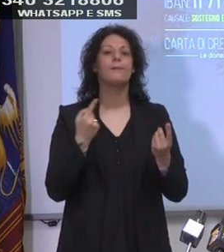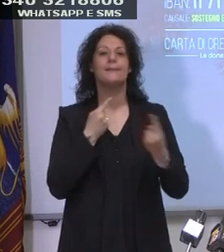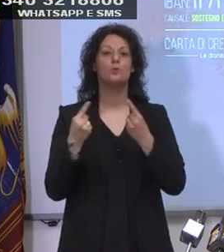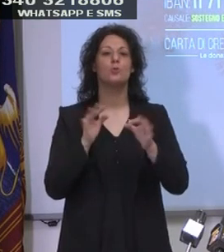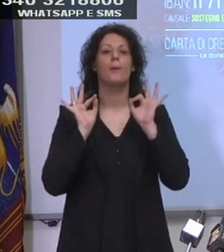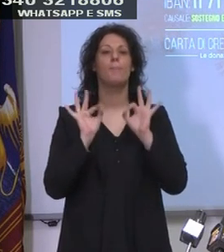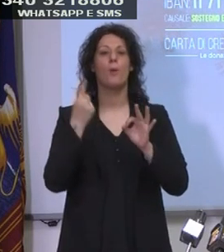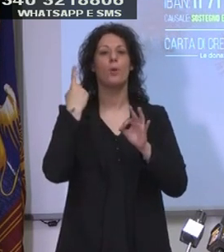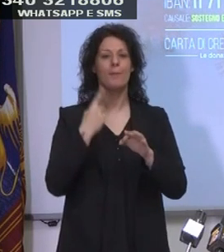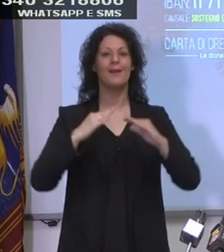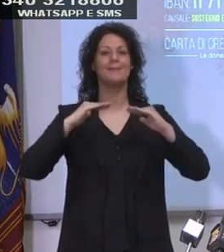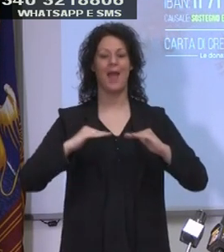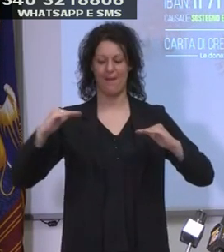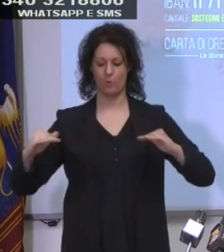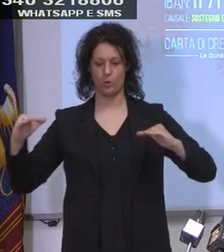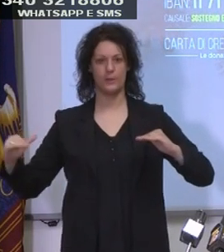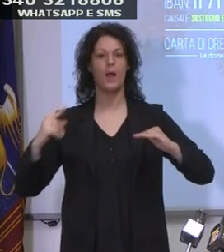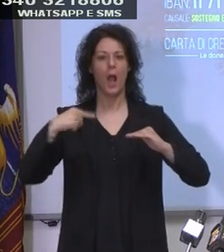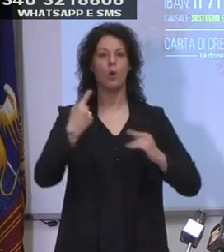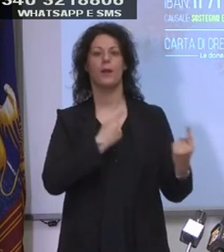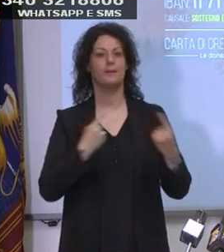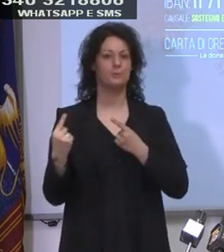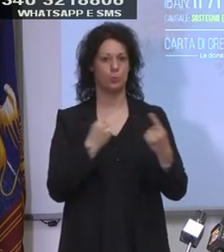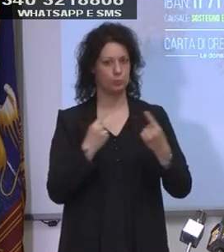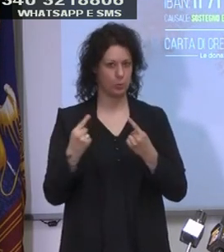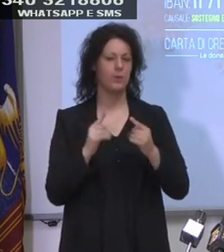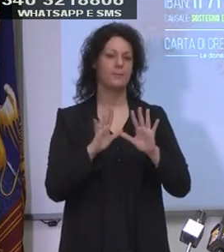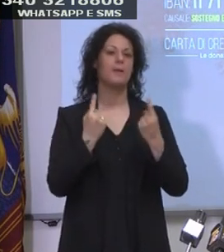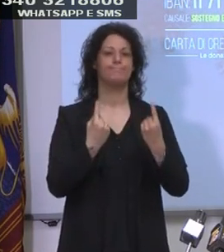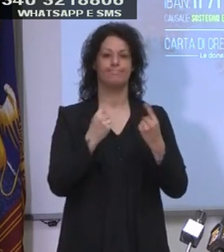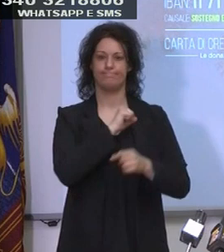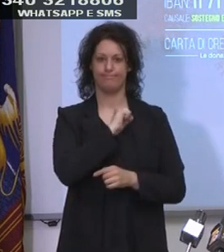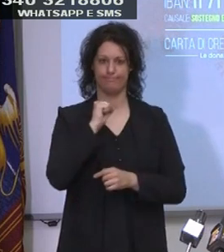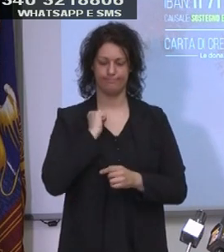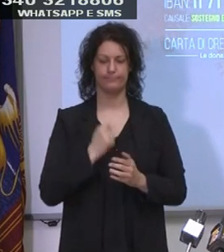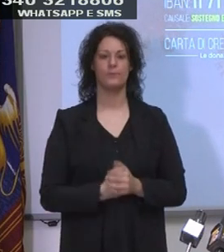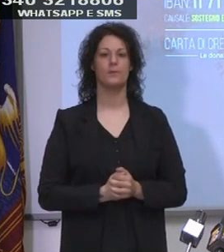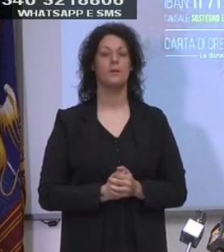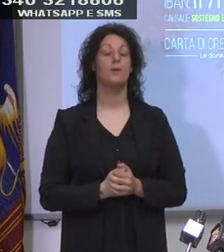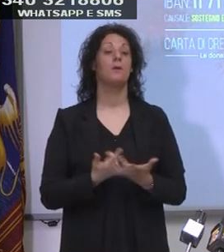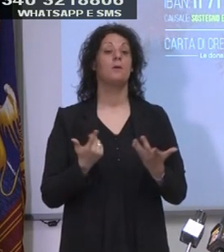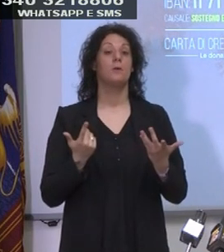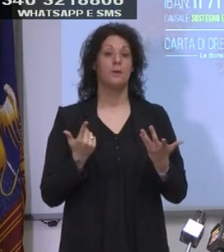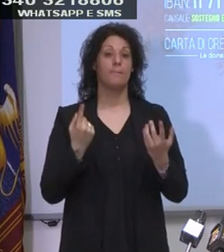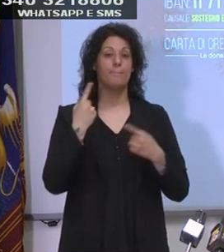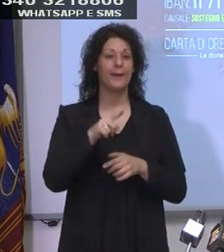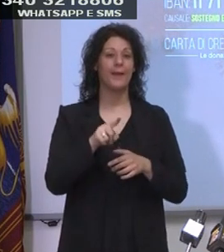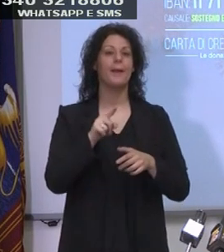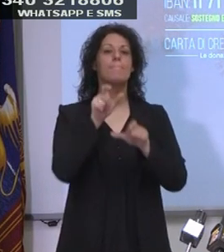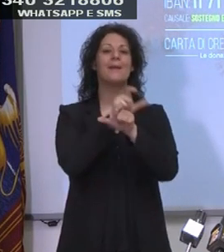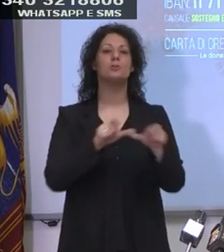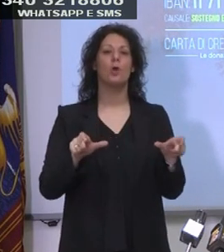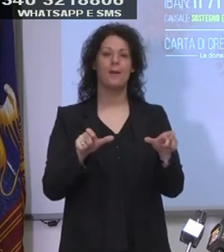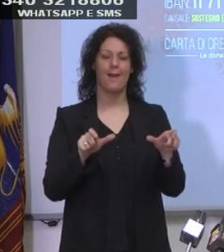tavoli. Quindi quello lo si riesce a fare, il carico di personale vabbè, è vero